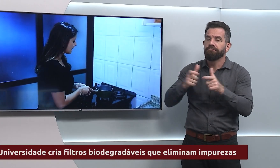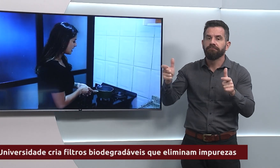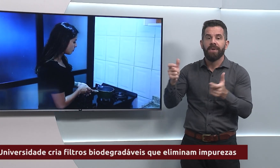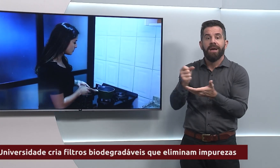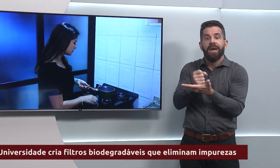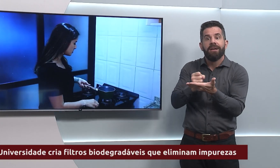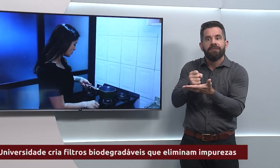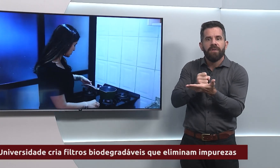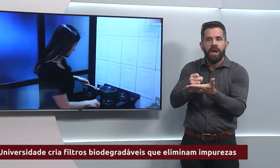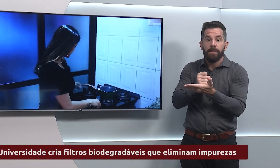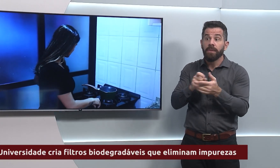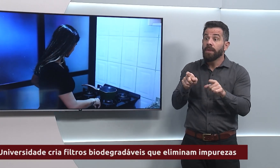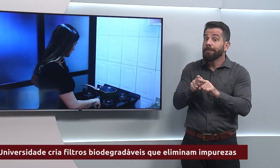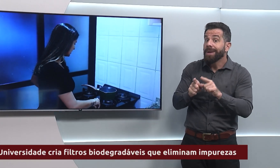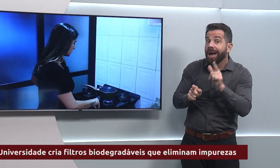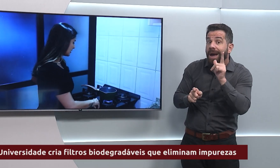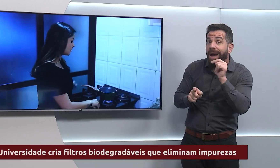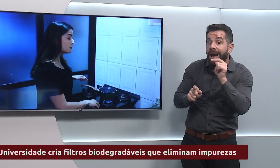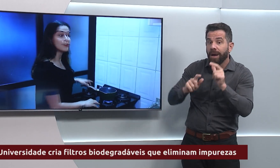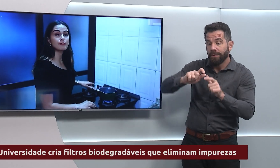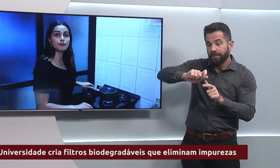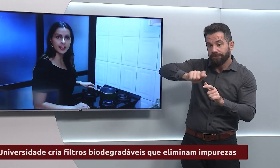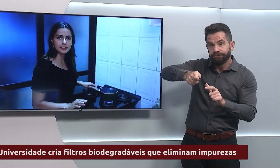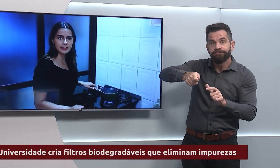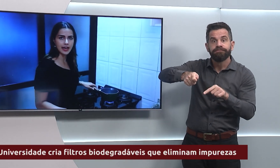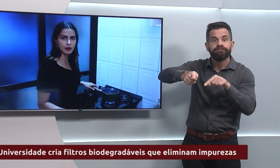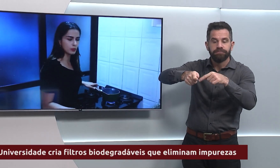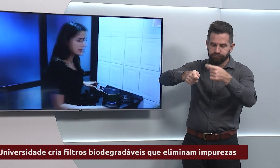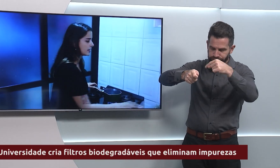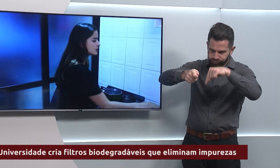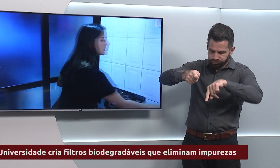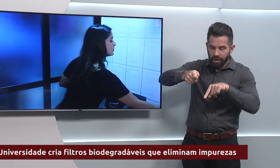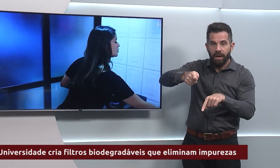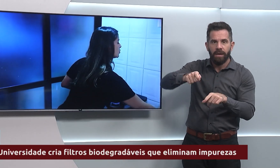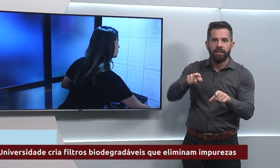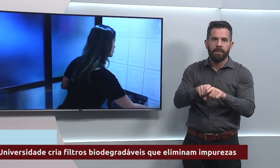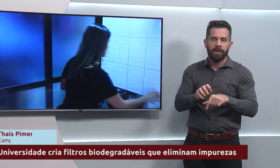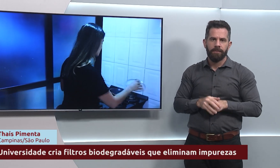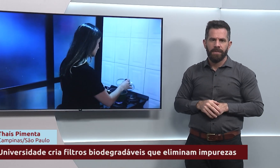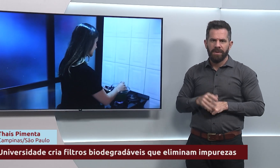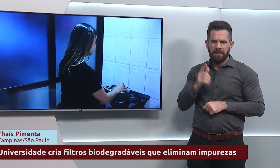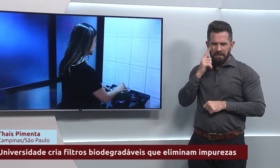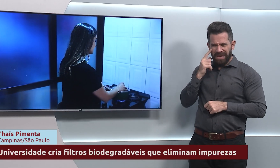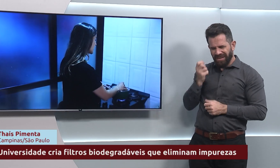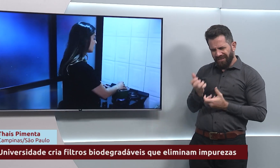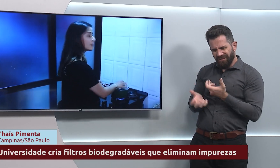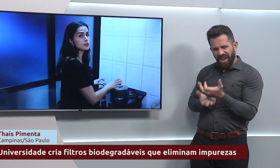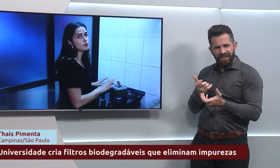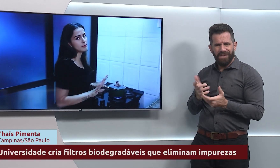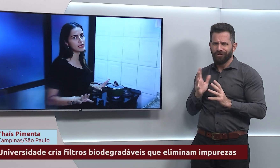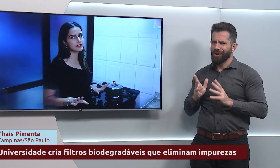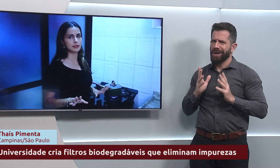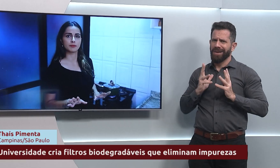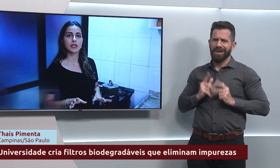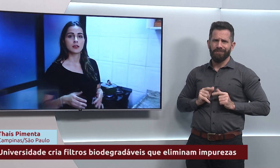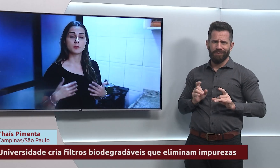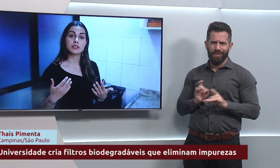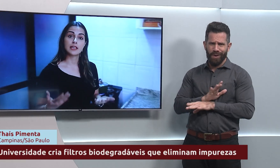Algumas pessoas pensam que ferver essa água resolve todos os problemas, mas não é bem assim.